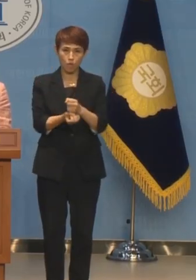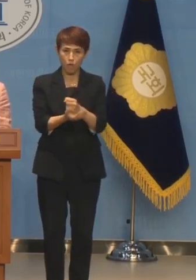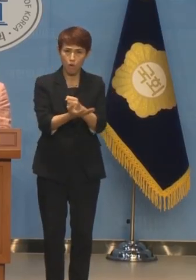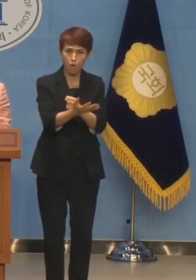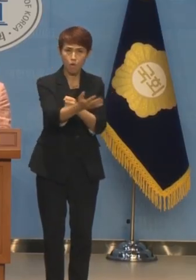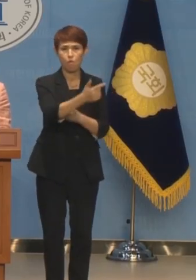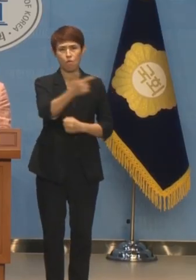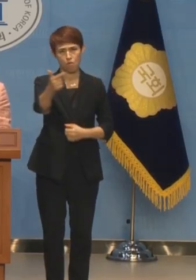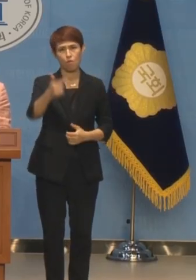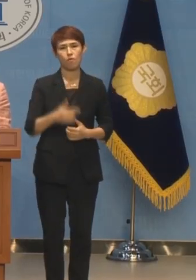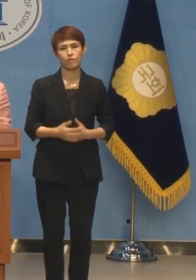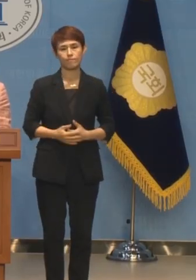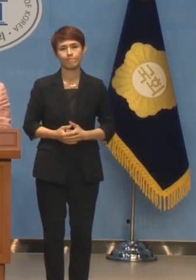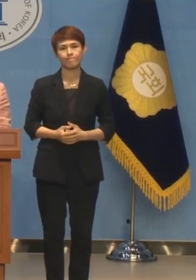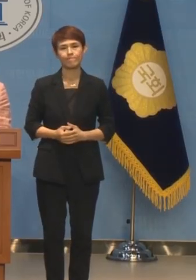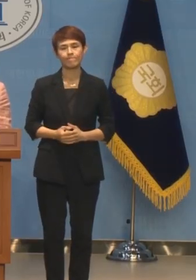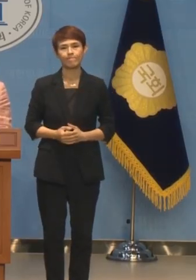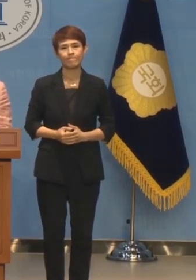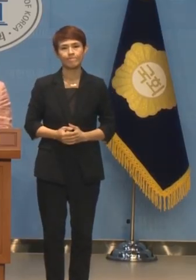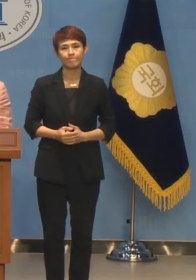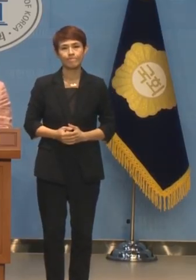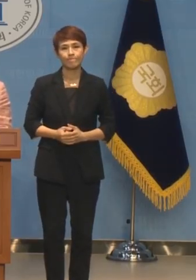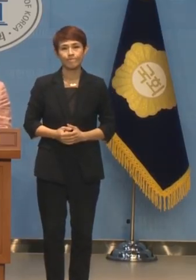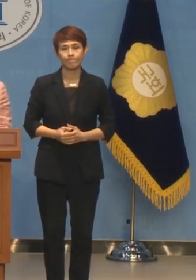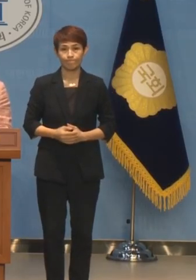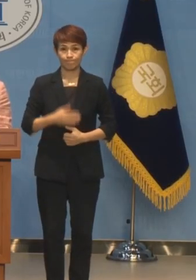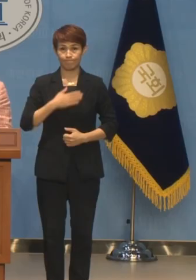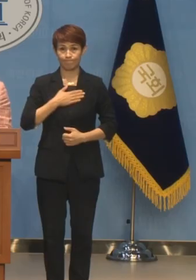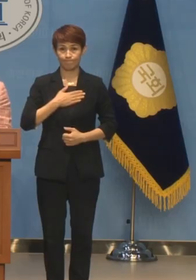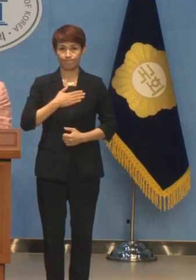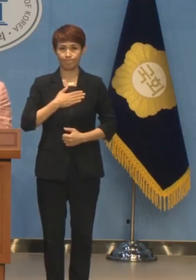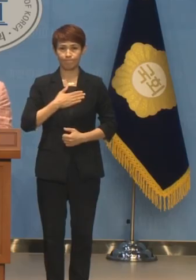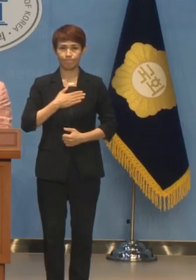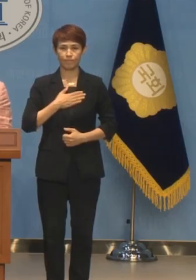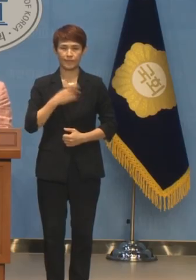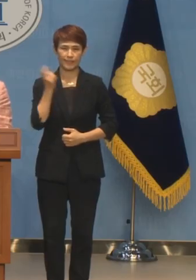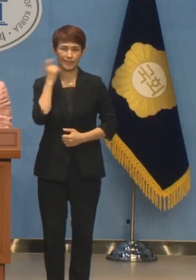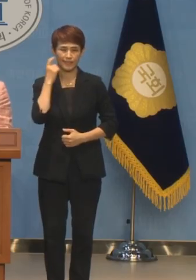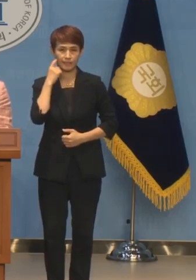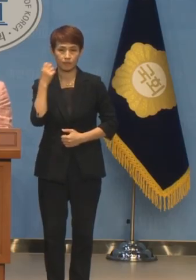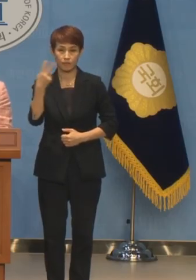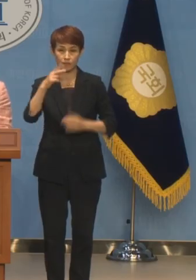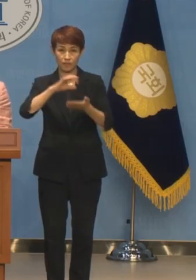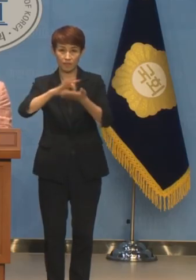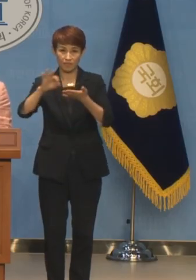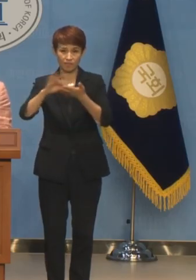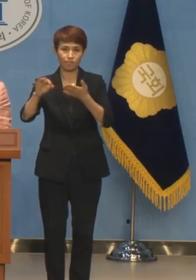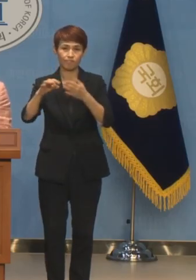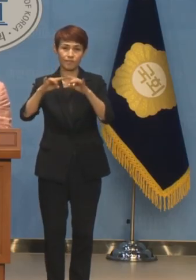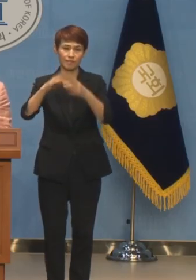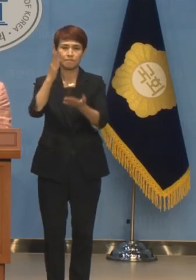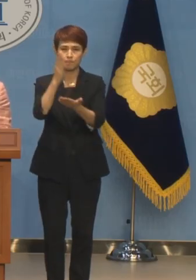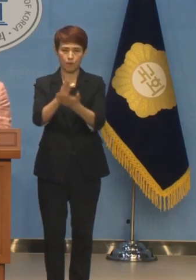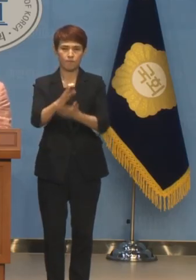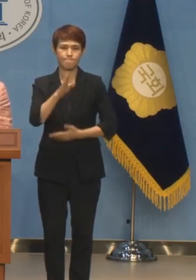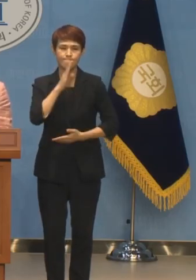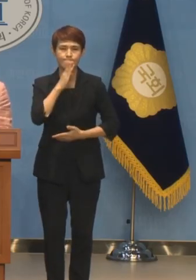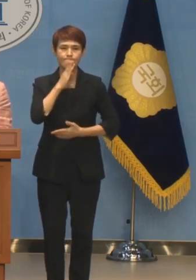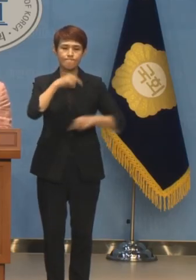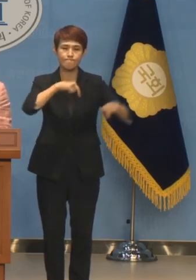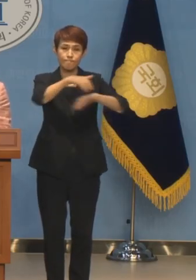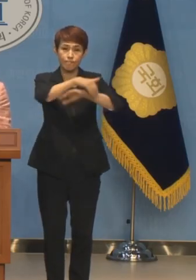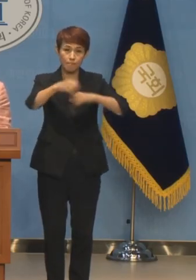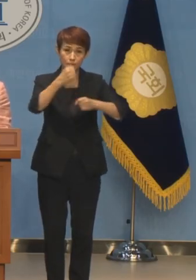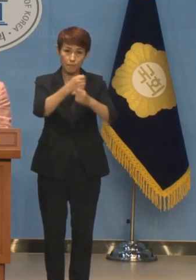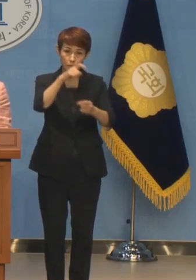날로 커지고 있는 분야입니다. 이에 저는 가짜 아리백이 아닌 진짜 아리백 정책을 하기 위한 첫